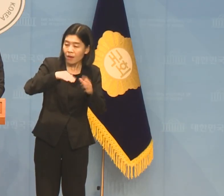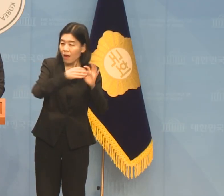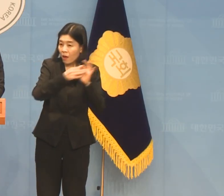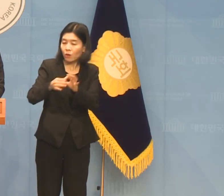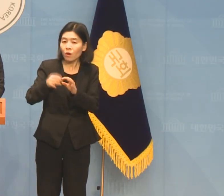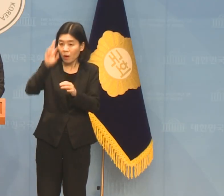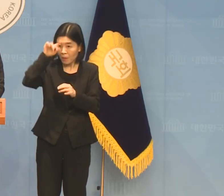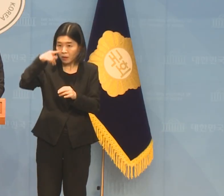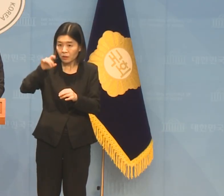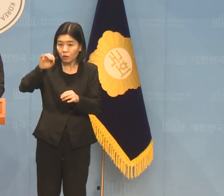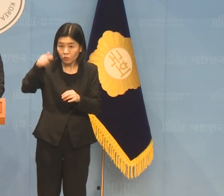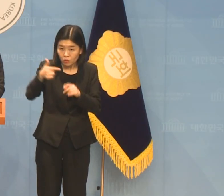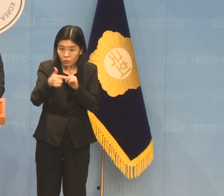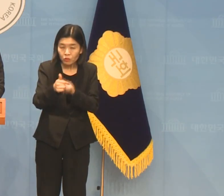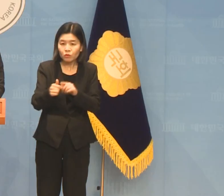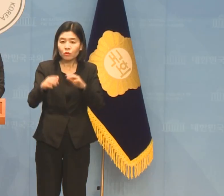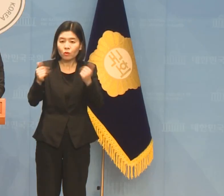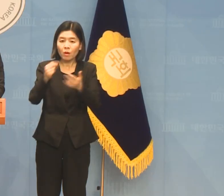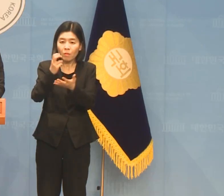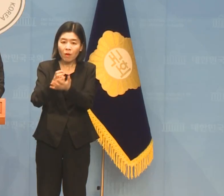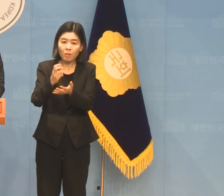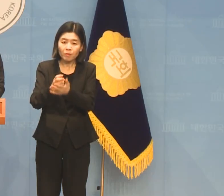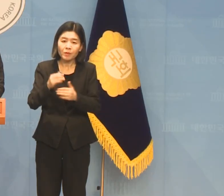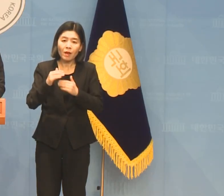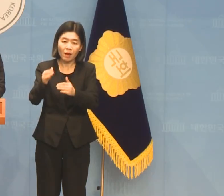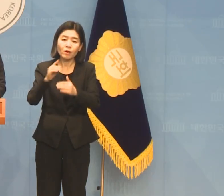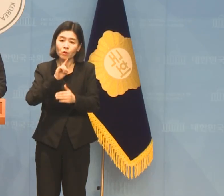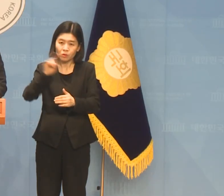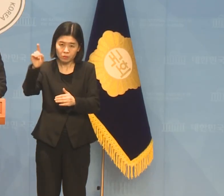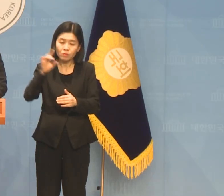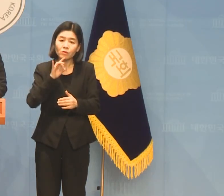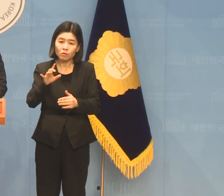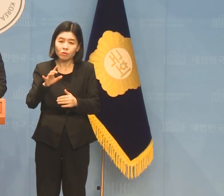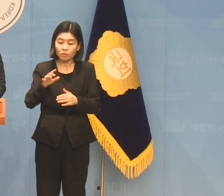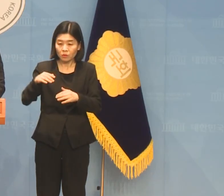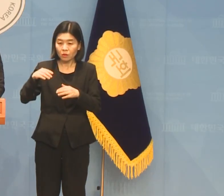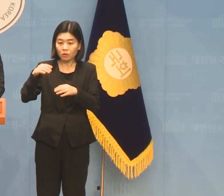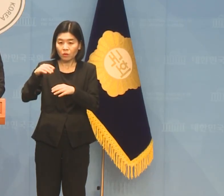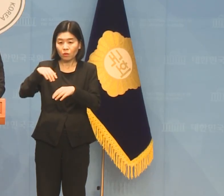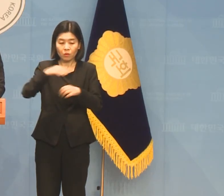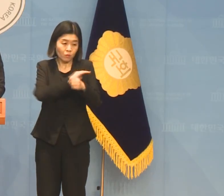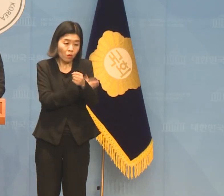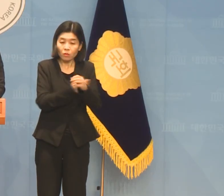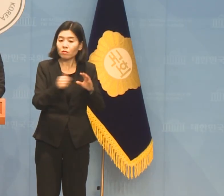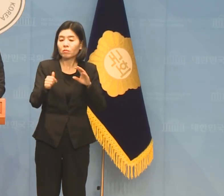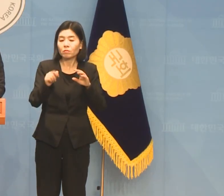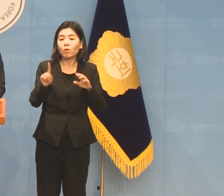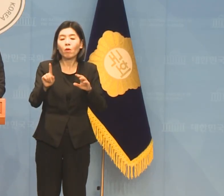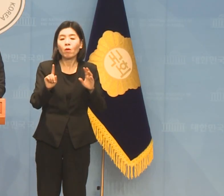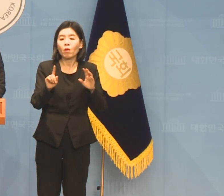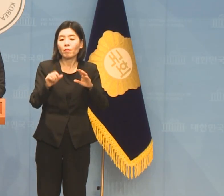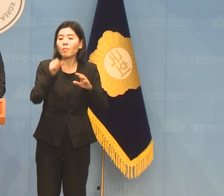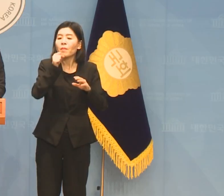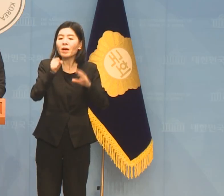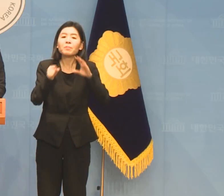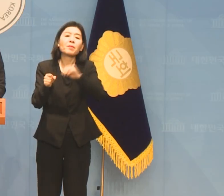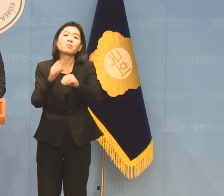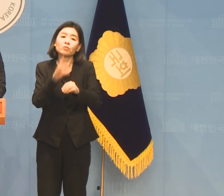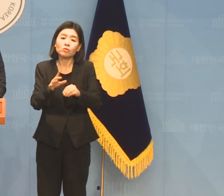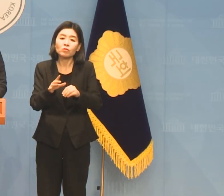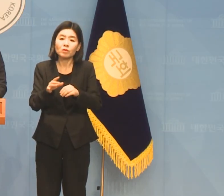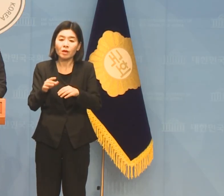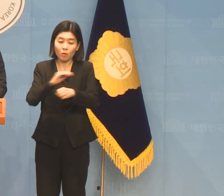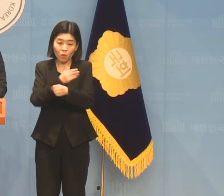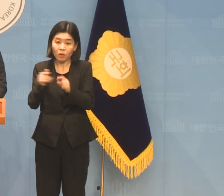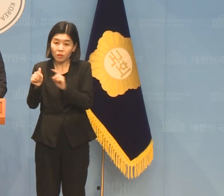국회법 절차에 따라 정당하게 조치한 것일 뿐입니다. 그럼에도 권성동 원내대표는 최민희 위원장을 직권남용 혐의로 고발하겠다고